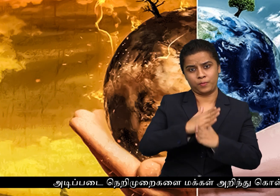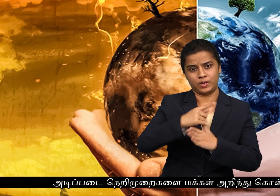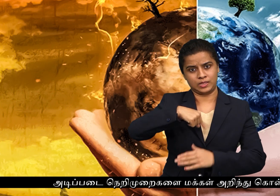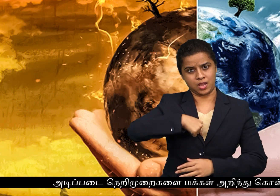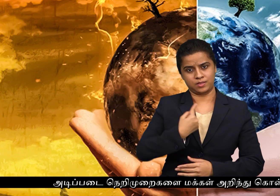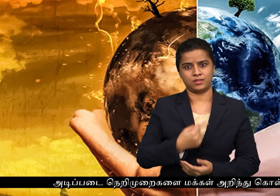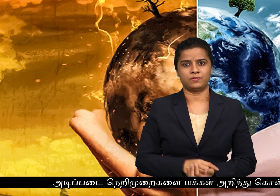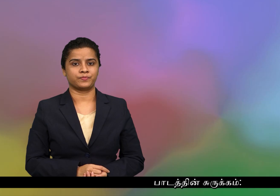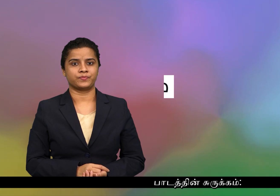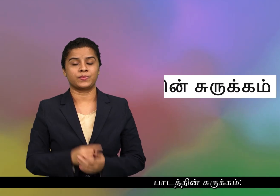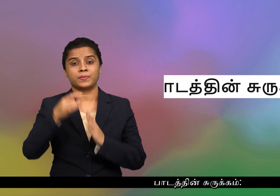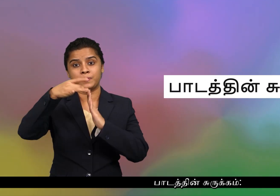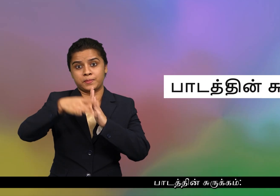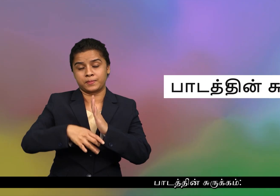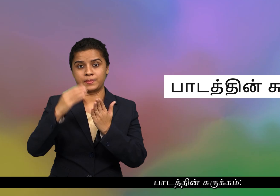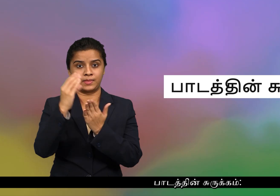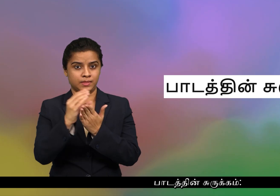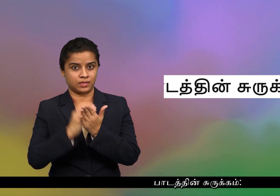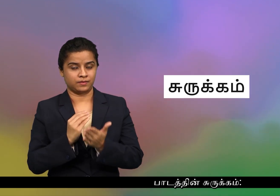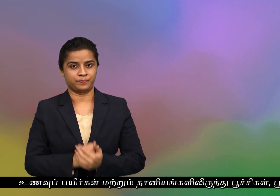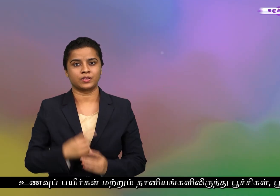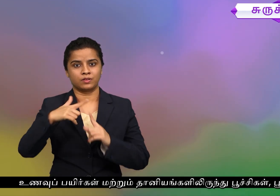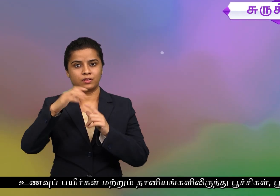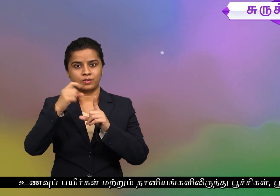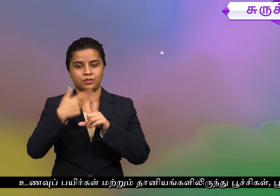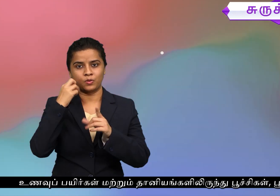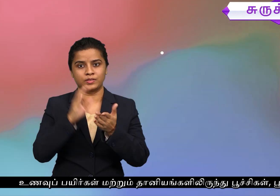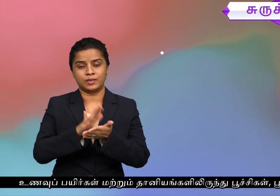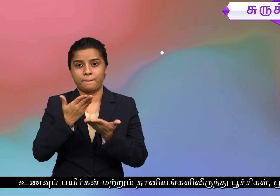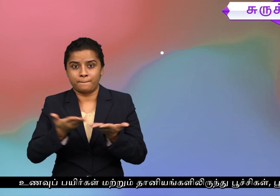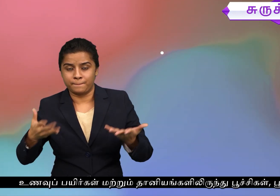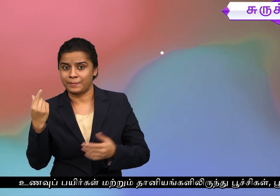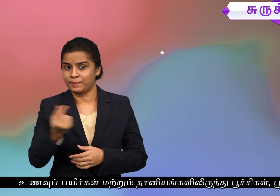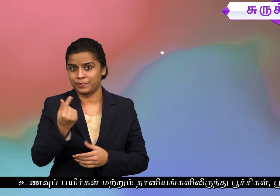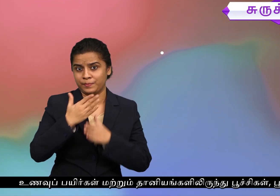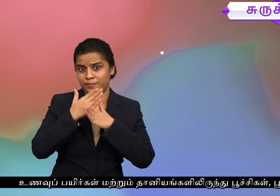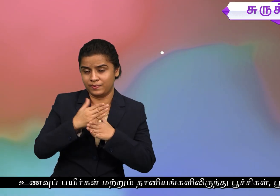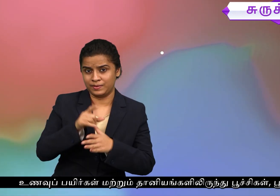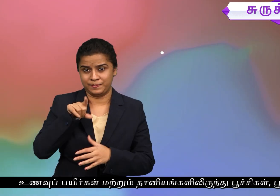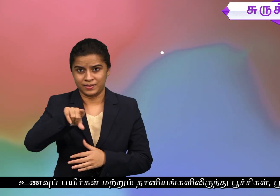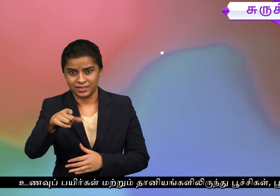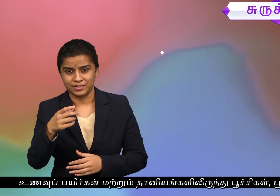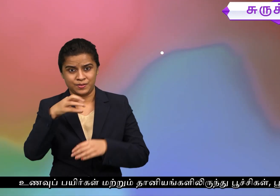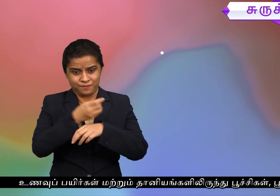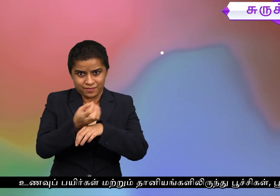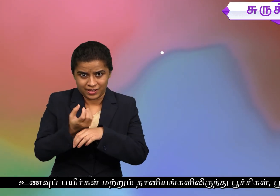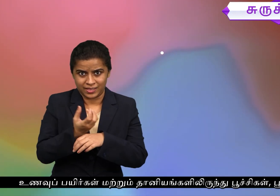கொள்ள வேண்டும். பாடத்தின் சுருக்கம்: உணவு பயிர்கள் மற்றும் தானியங்களிலிருந்து பூச்சிகள்,